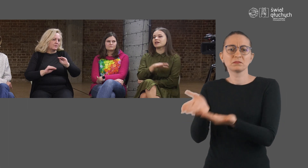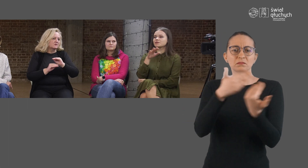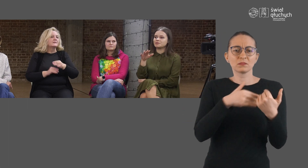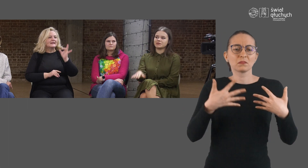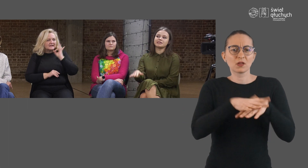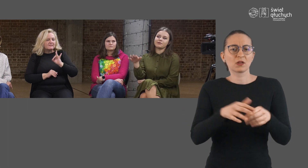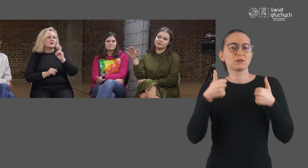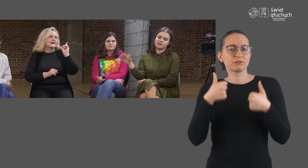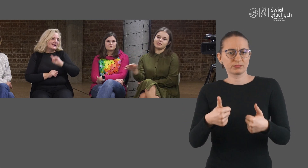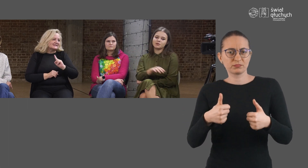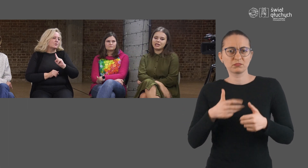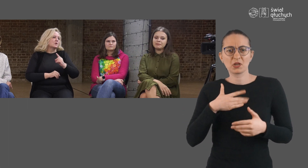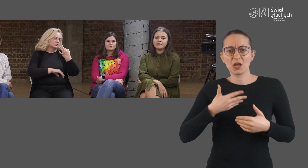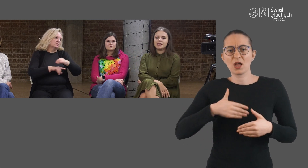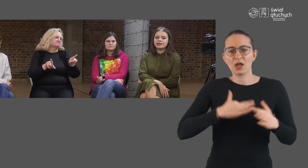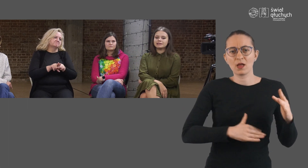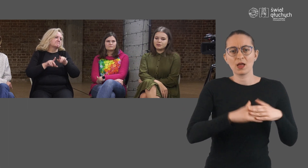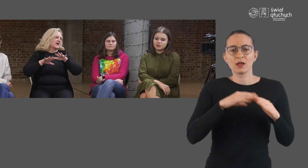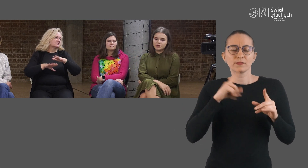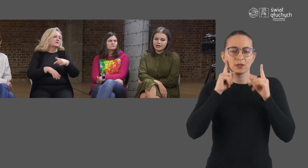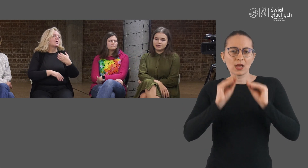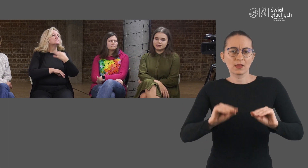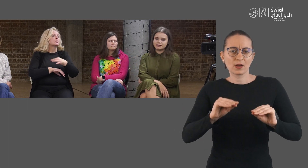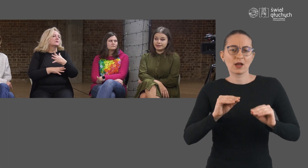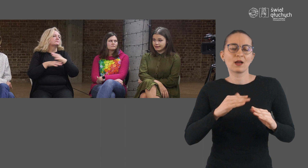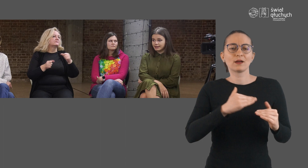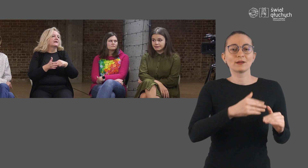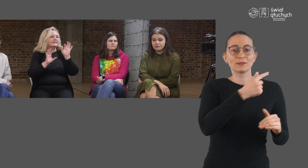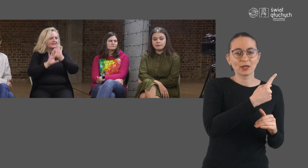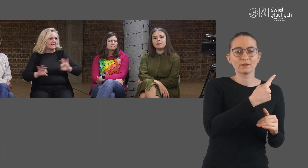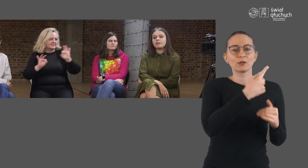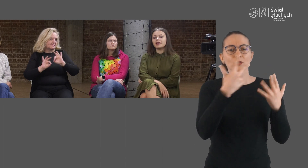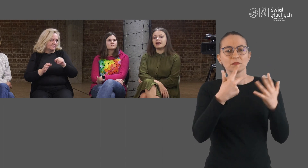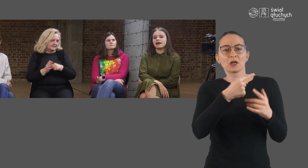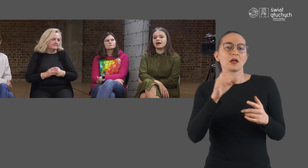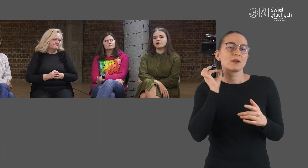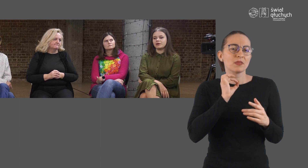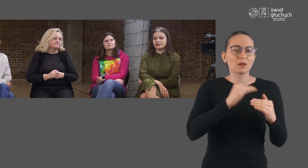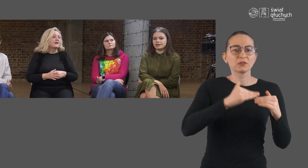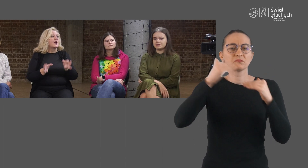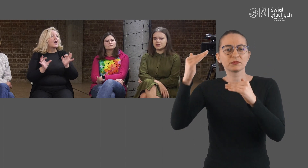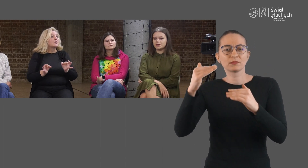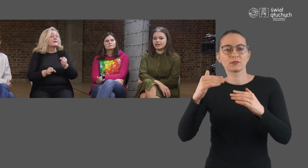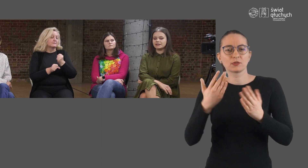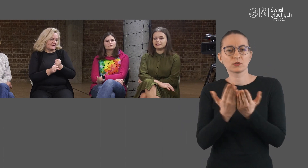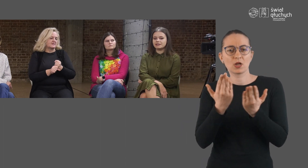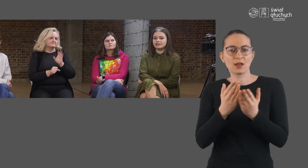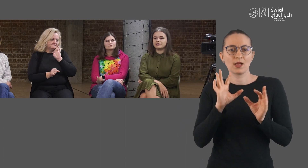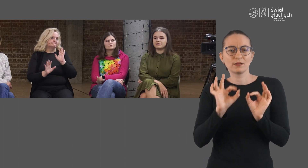poprzez gimnazjum, liceum i studia. Jestem po studiach z dietetyki. Aktualnie teraz